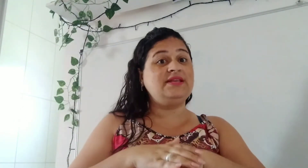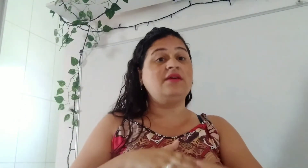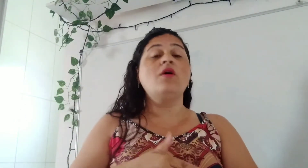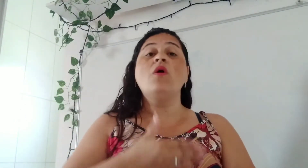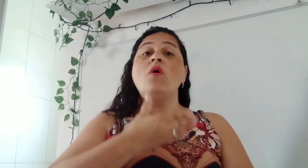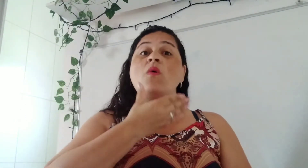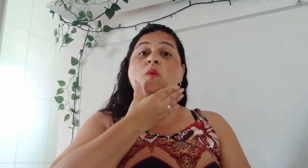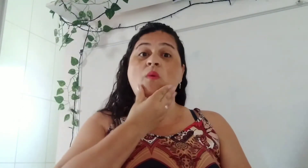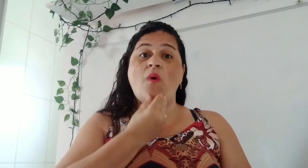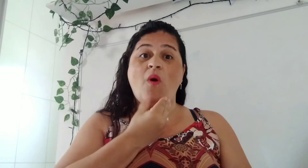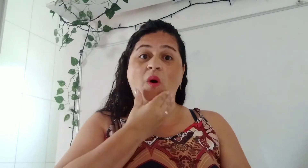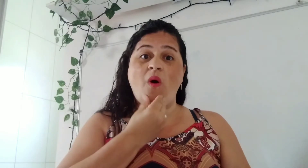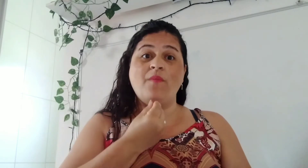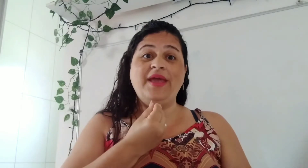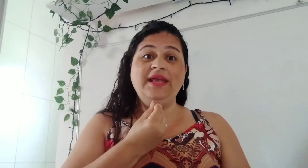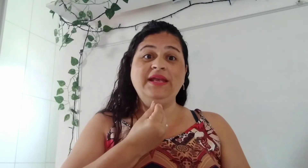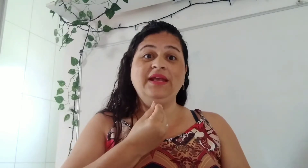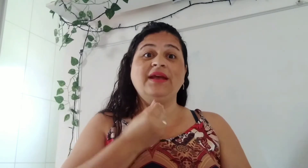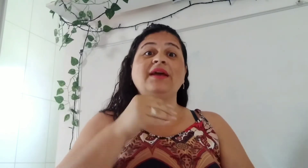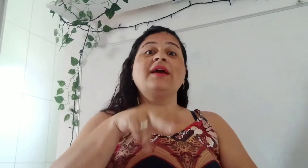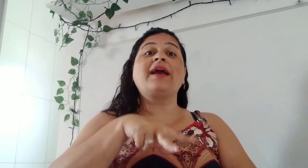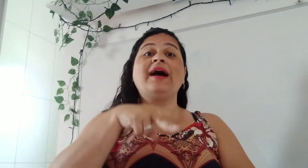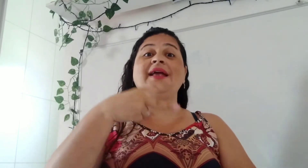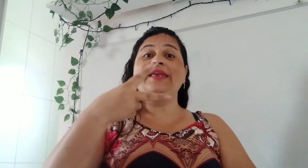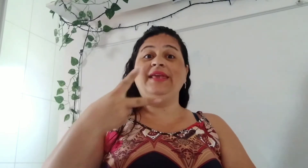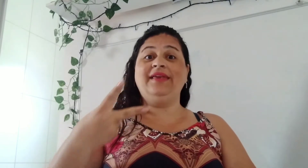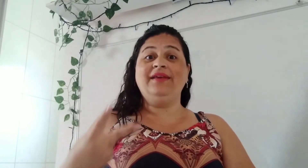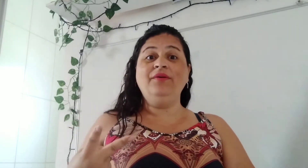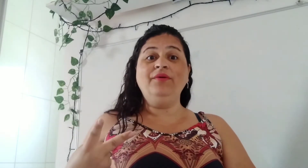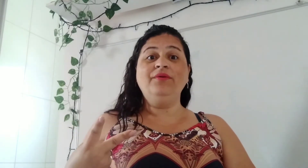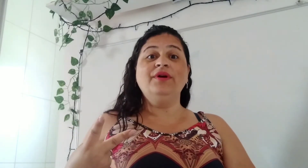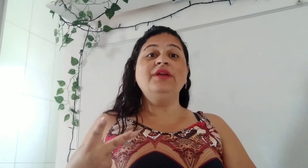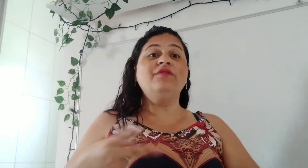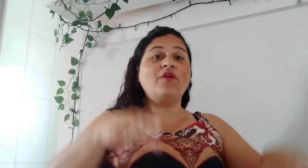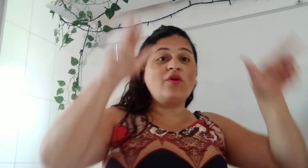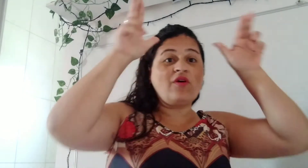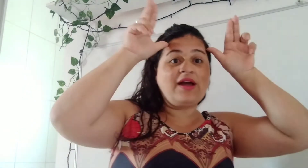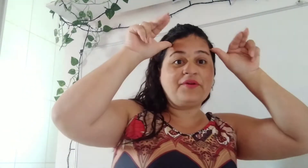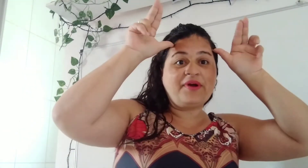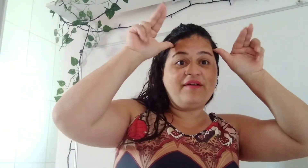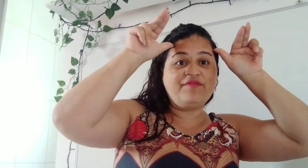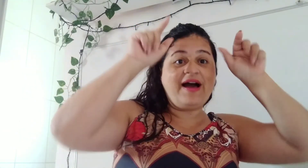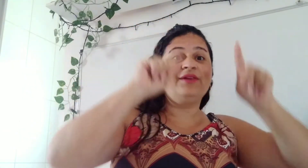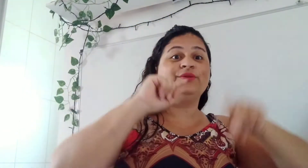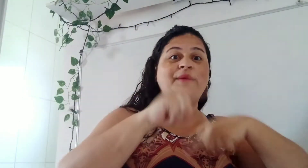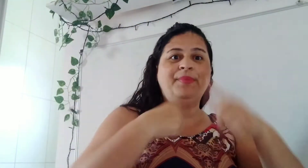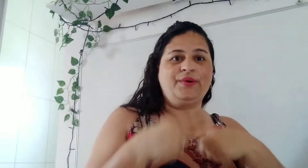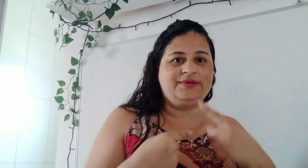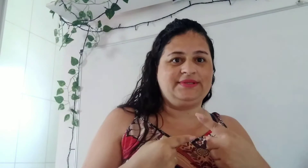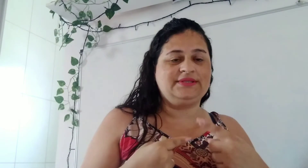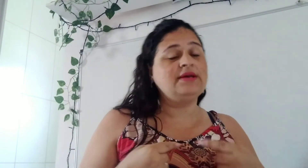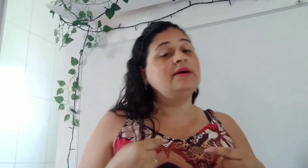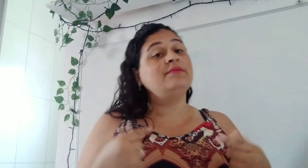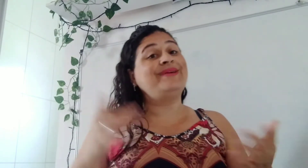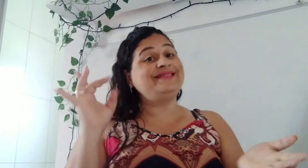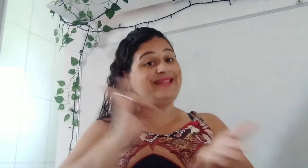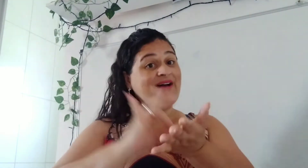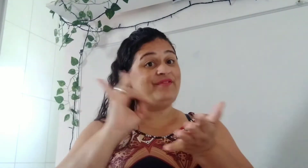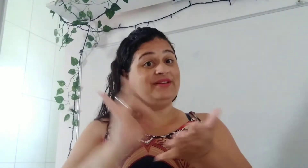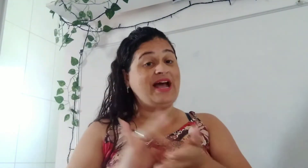fazer o homem caiu e vou colocar o cavalo depois. Mas, na verdade,